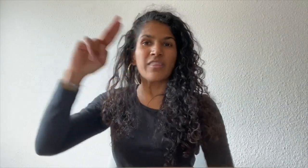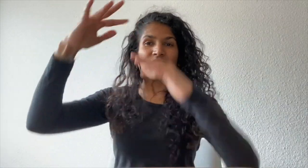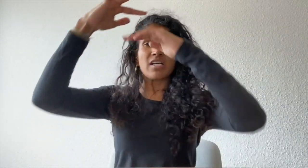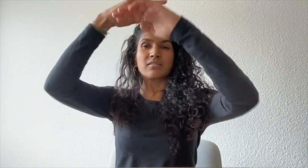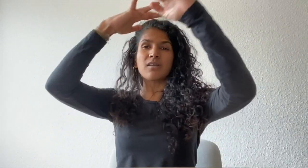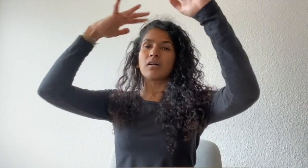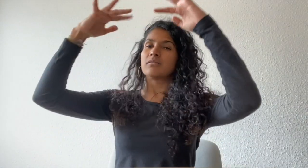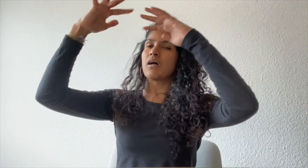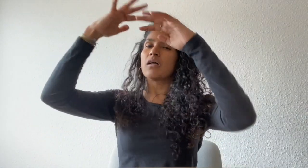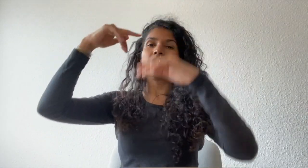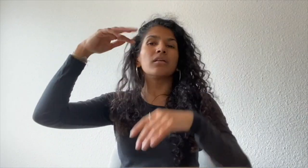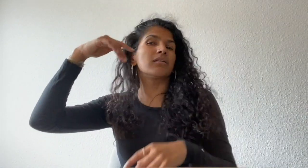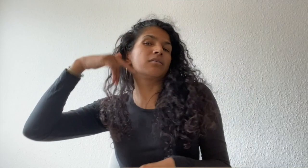haben.